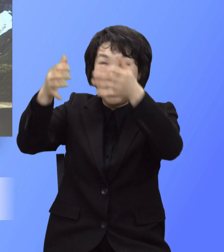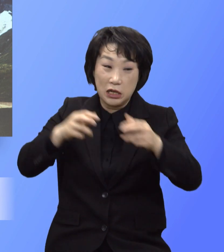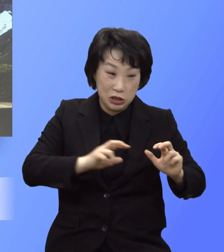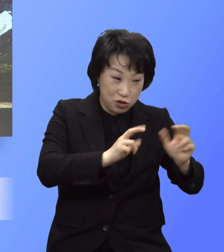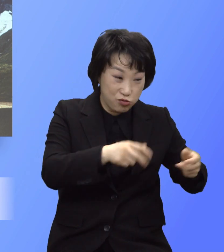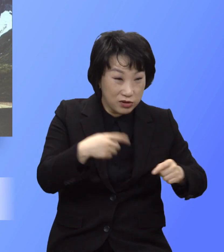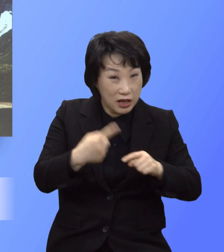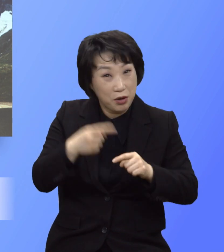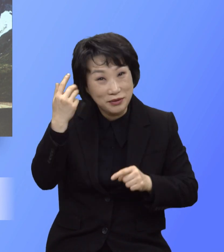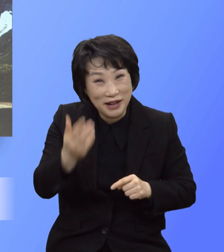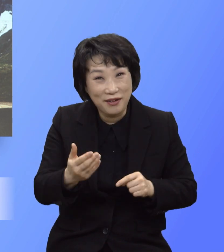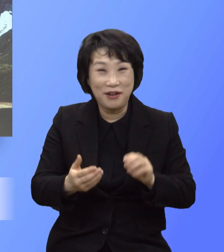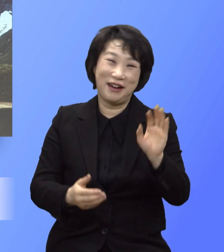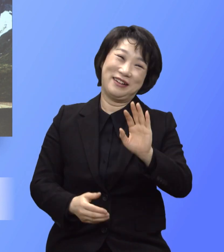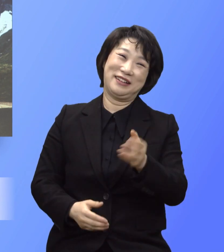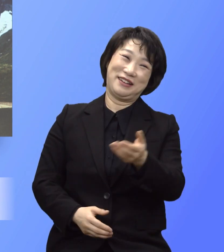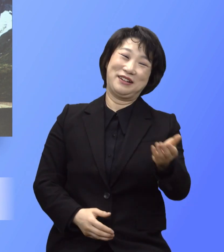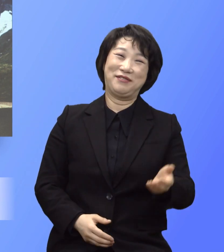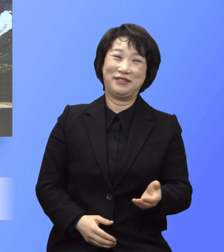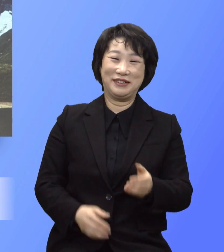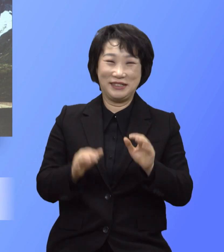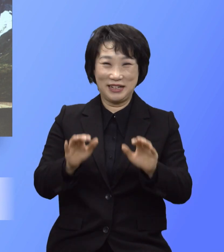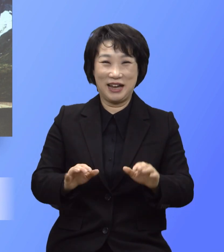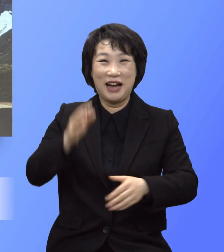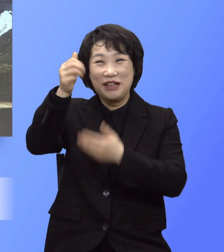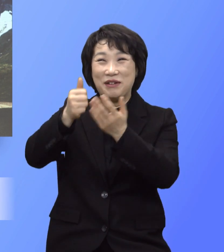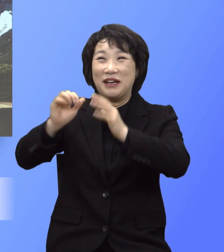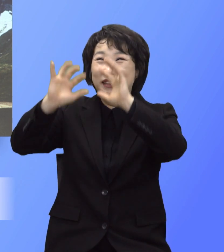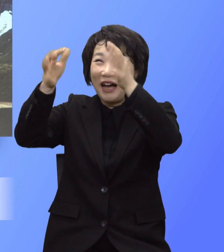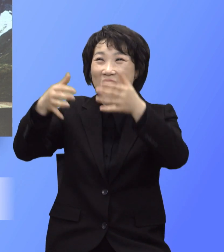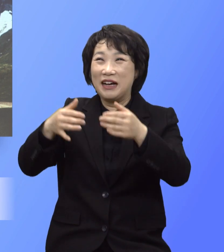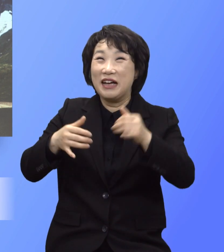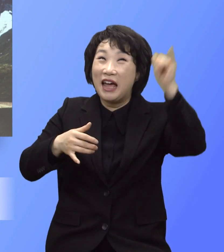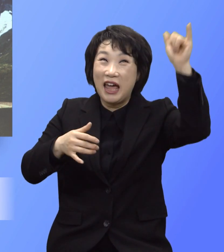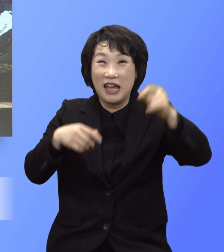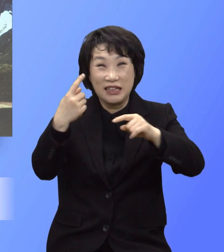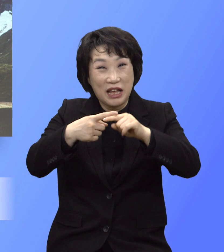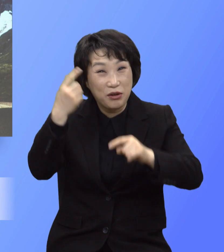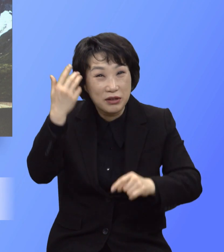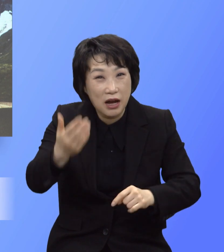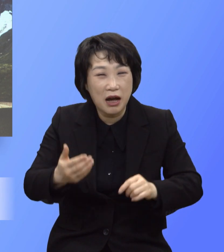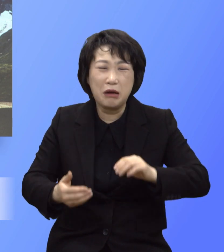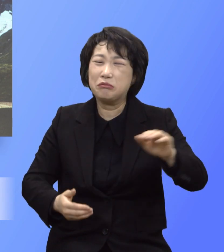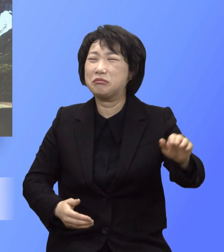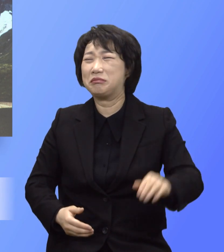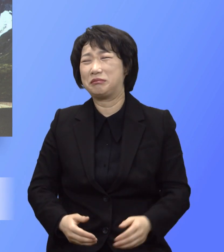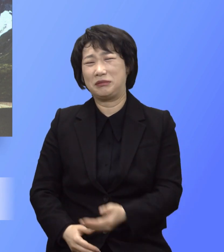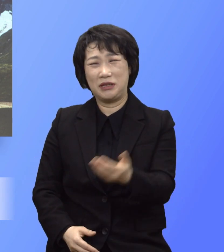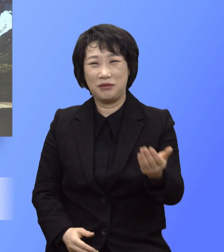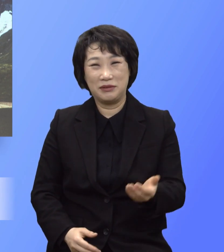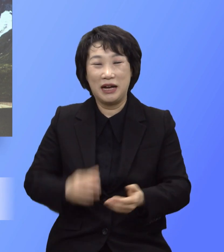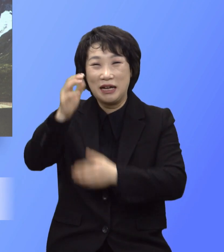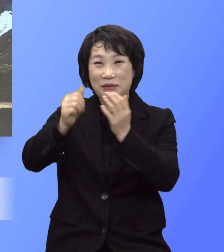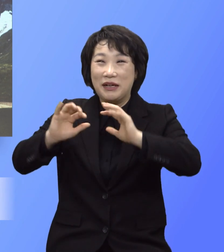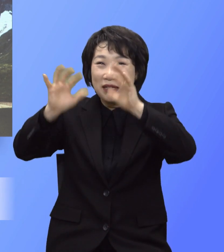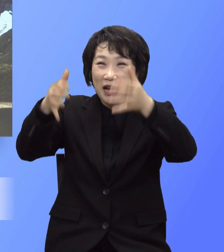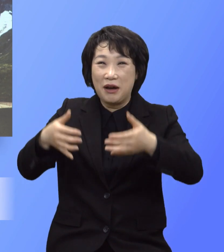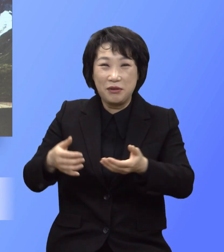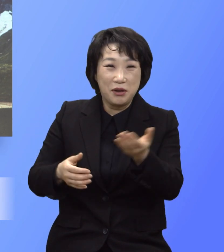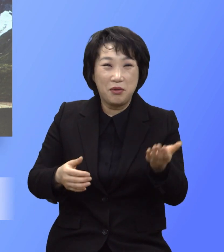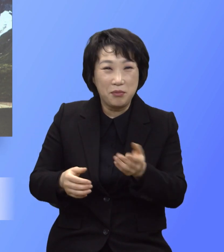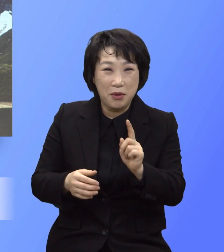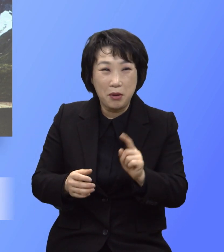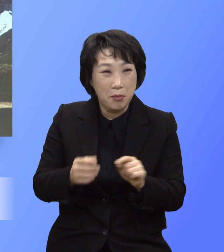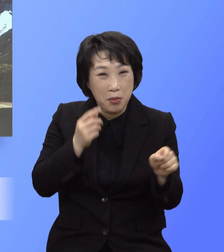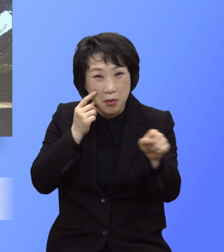아십니까? 하늘나라가 무슨 태양 많은 줄 아십니까? 하늘나라가 무슨 뭐 이런 정도 줄